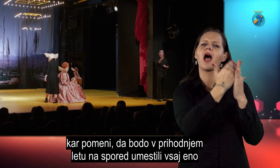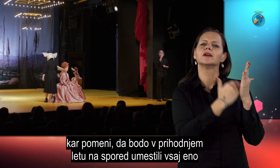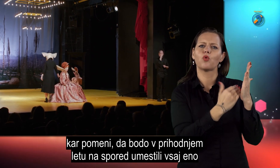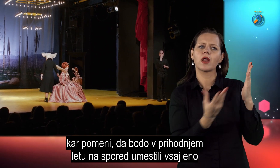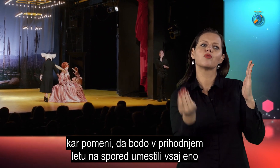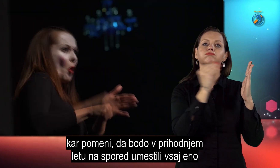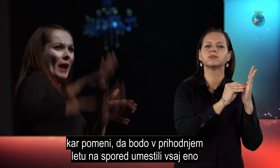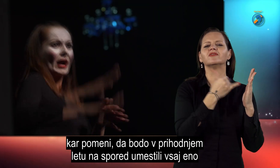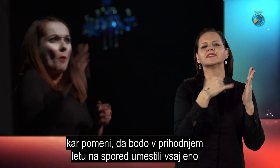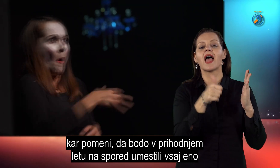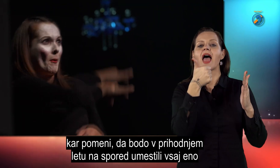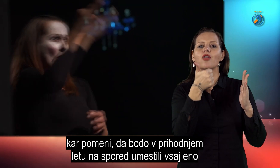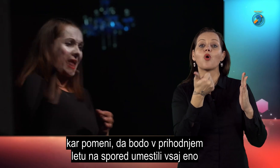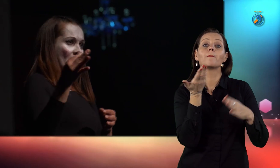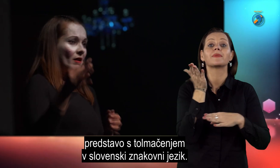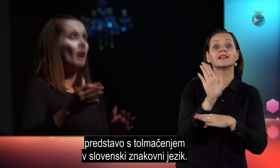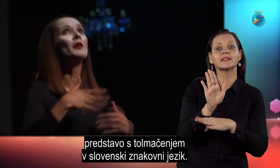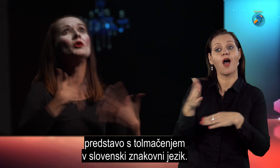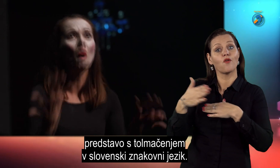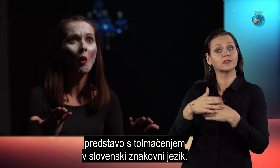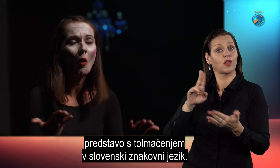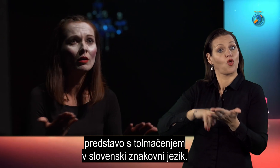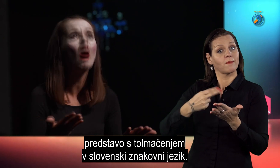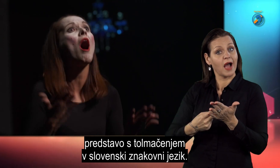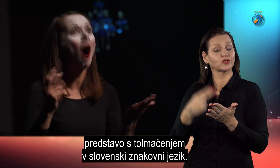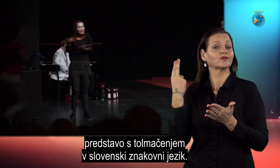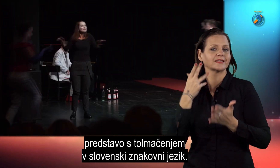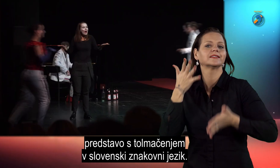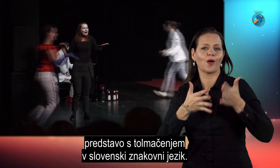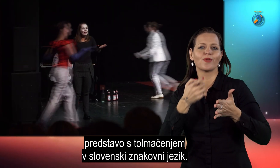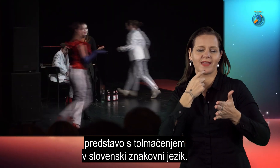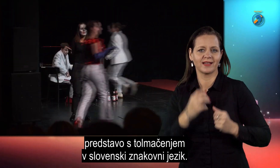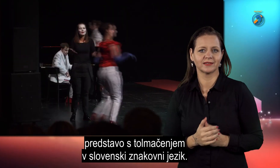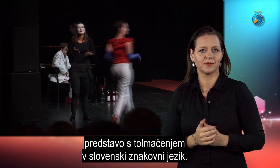vsaj eno predstavo s tolmačenjem v slovenski znakovni jezik.